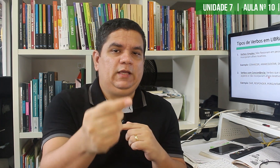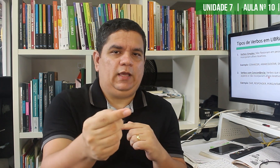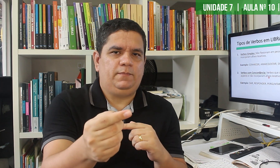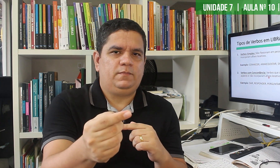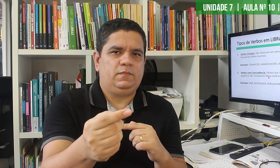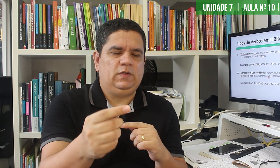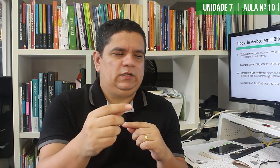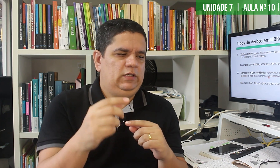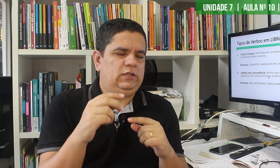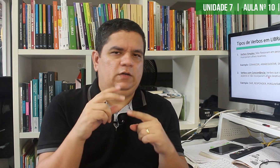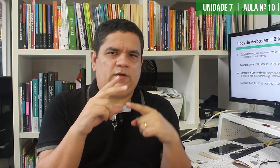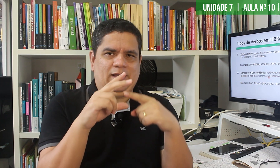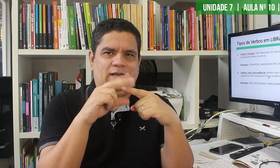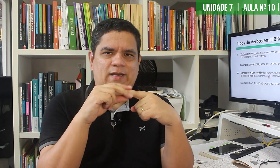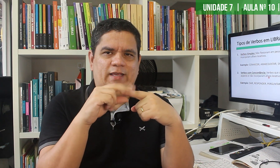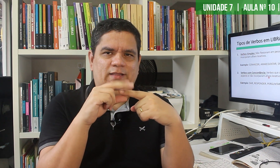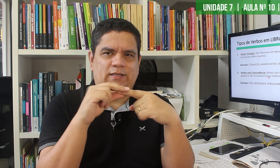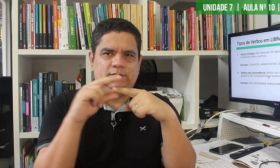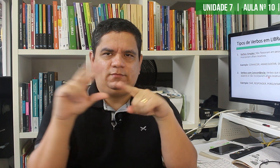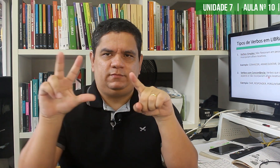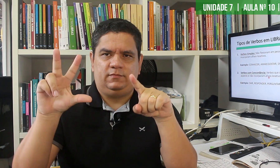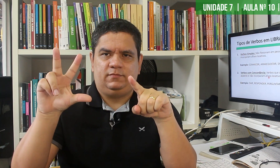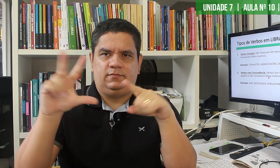quem. Então, a caneta,